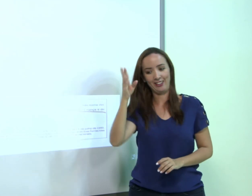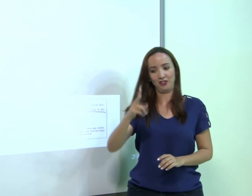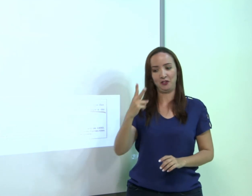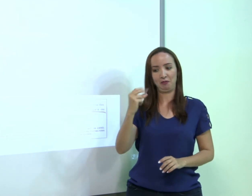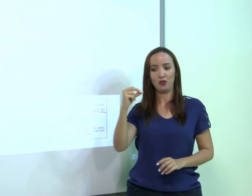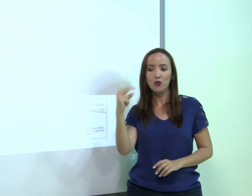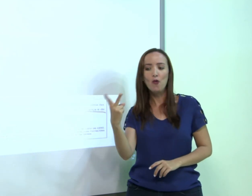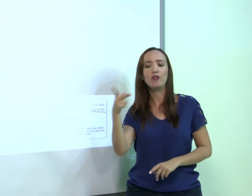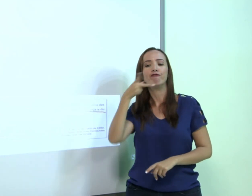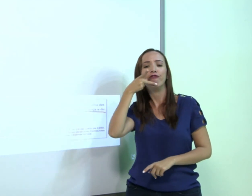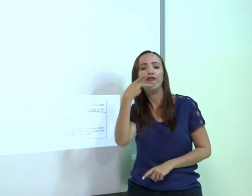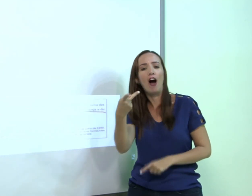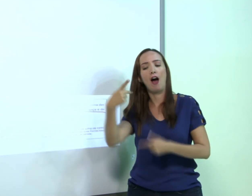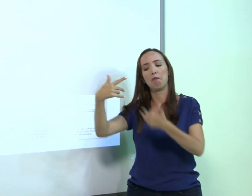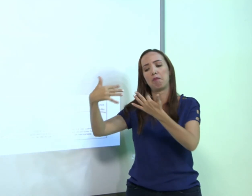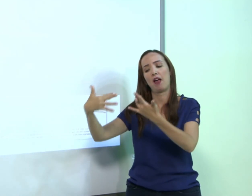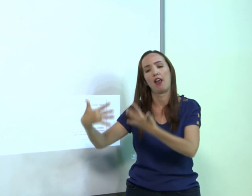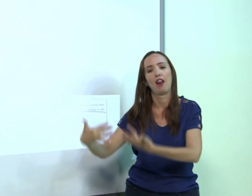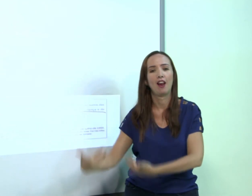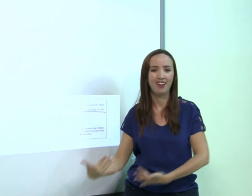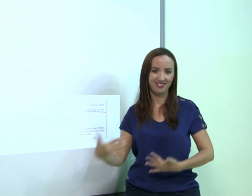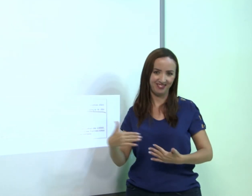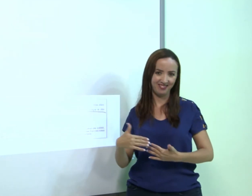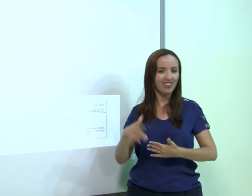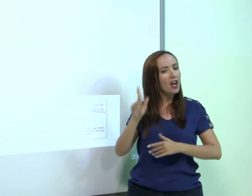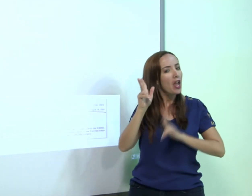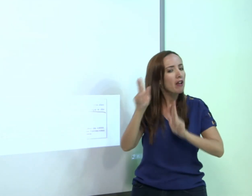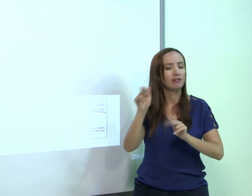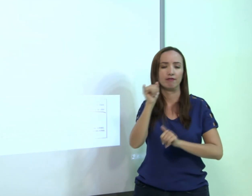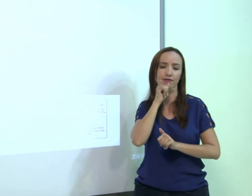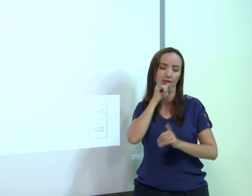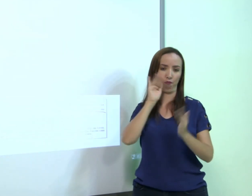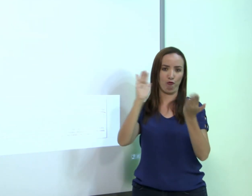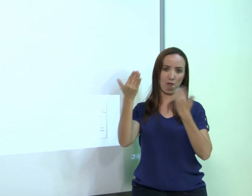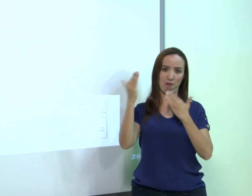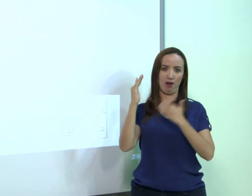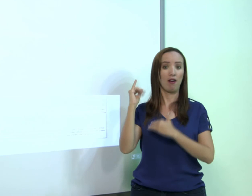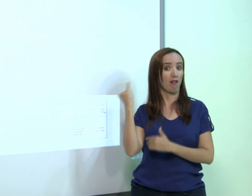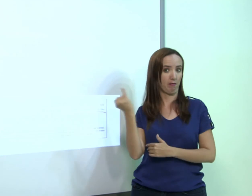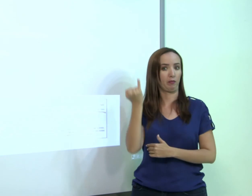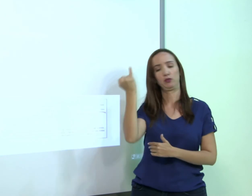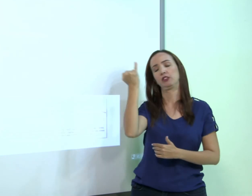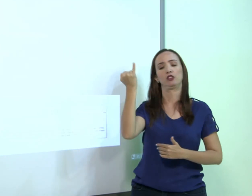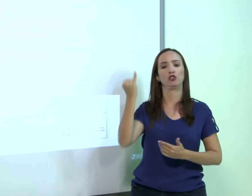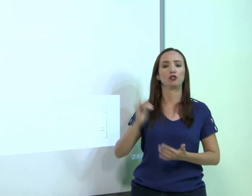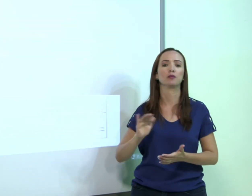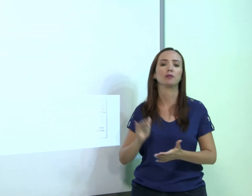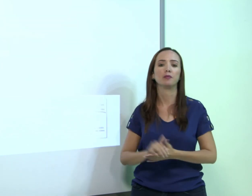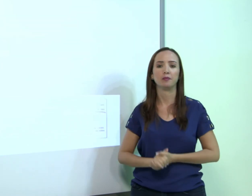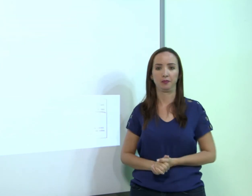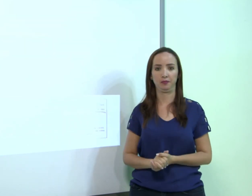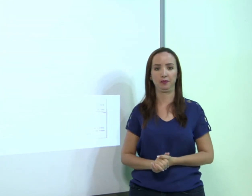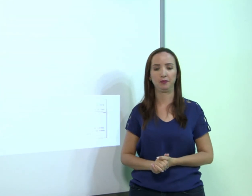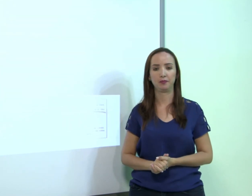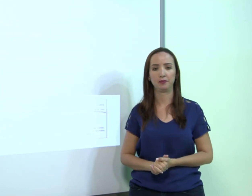vai colocar qual a lei e qual o decreto, você vai explicar. Isso é muito importante.